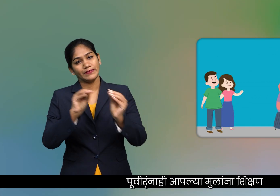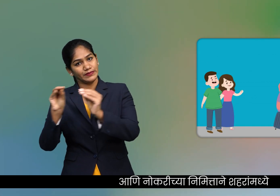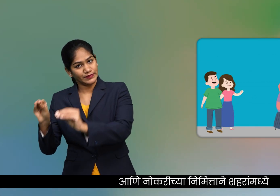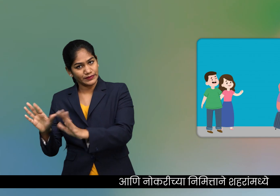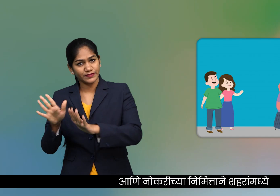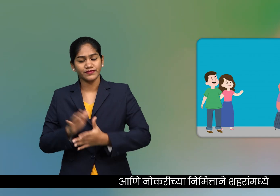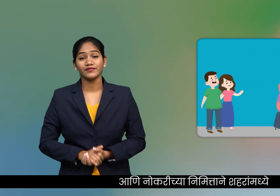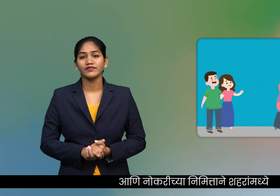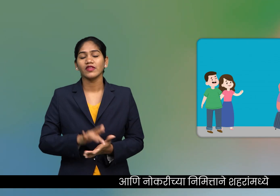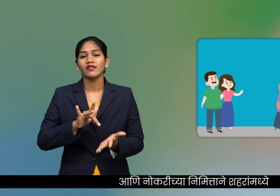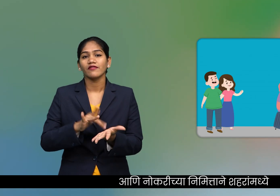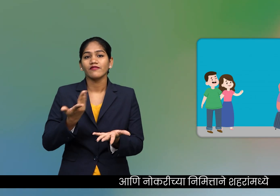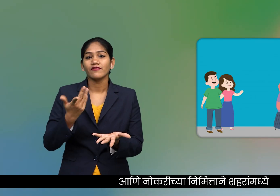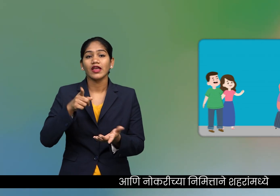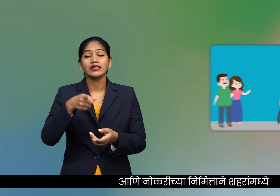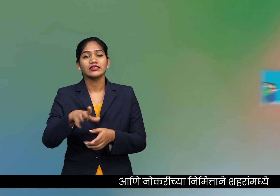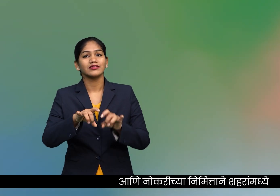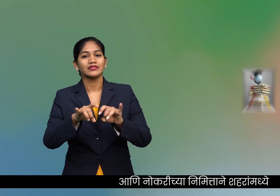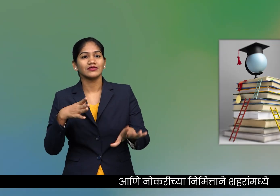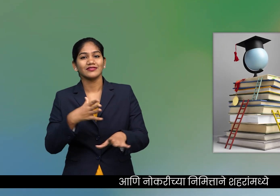आणि नोकरीच्या निमित्ताने शहरांमध्ये